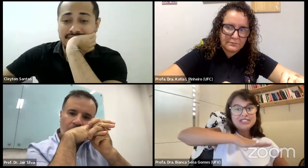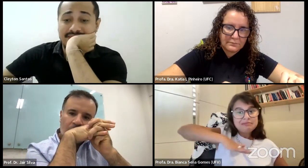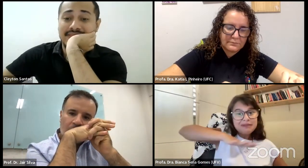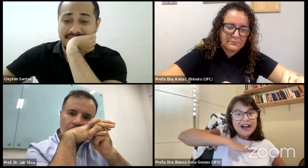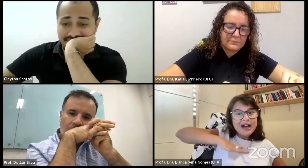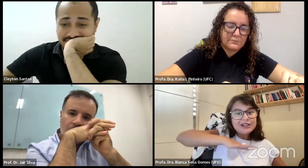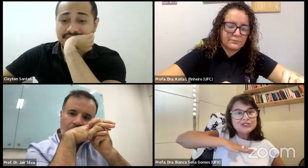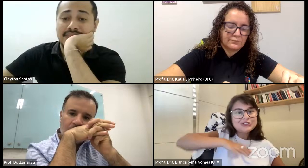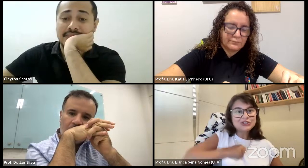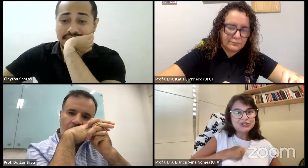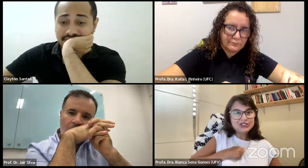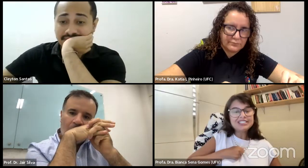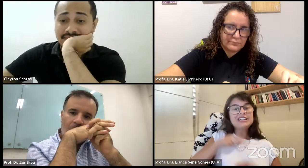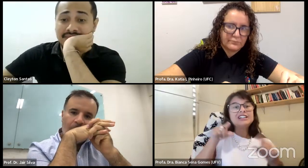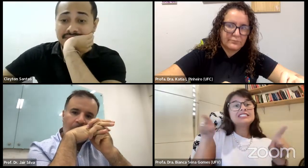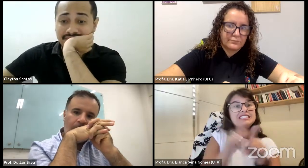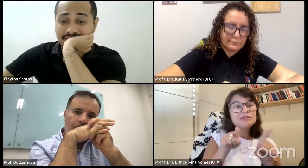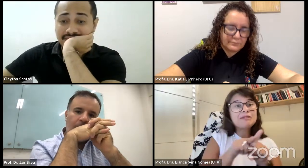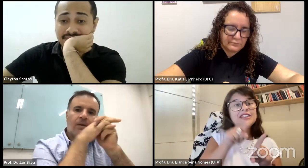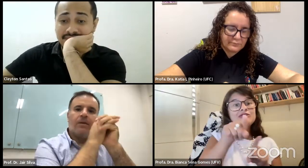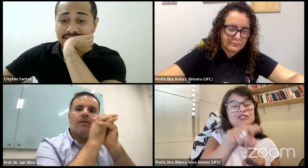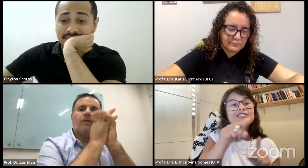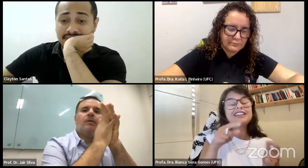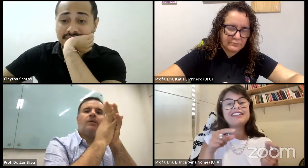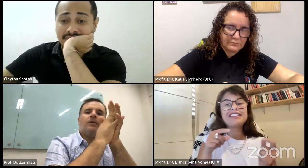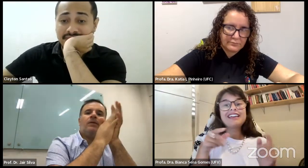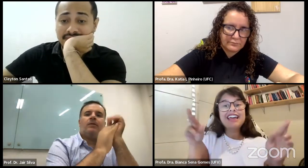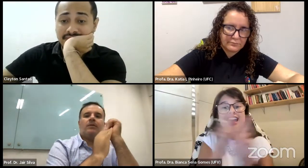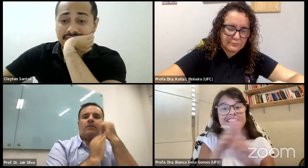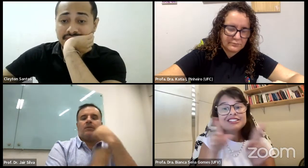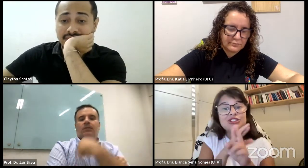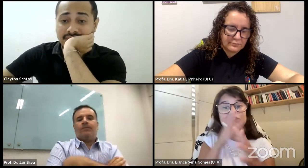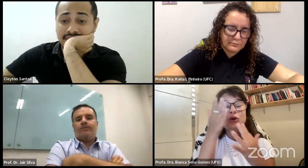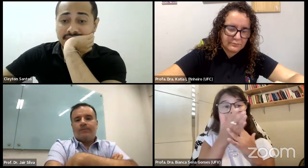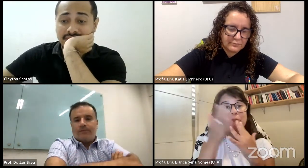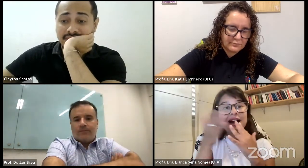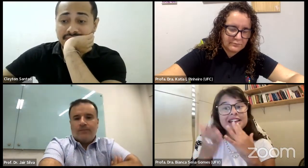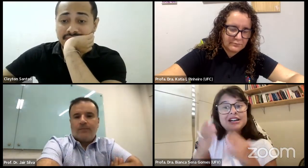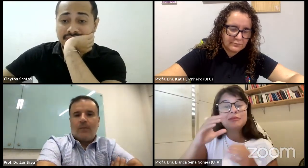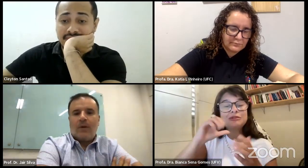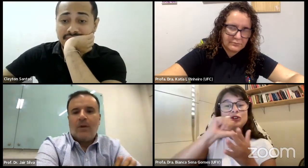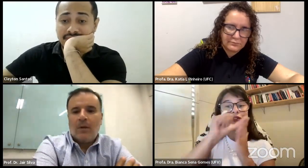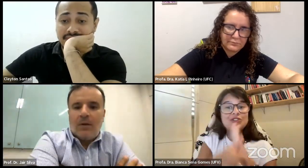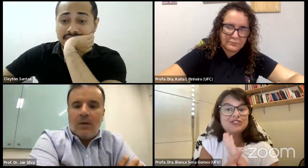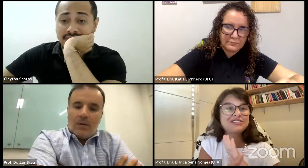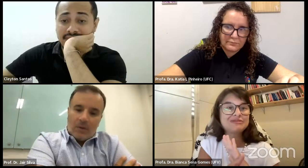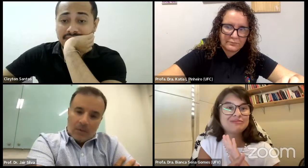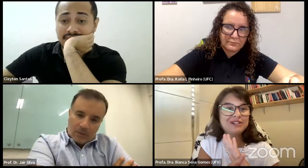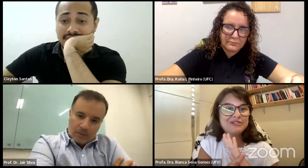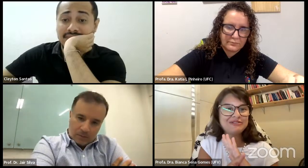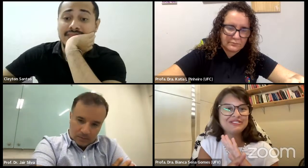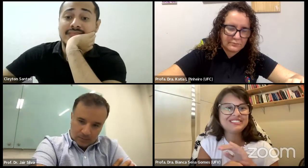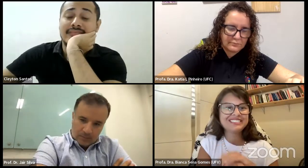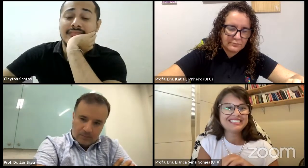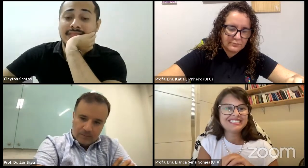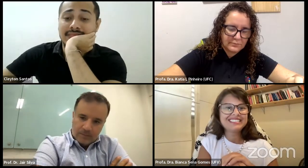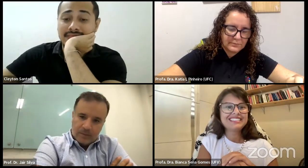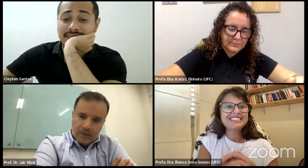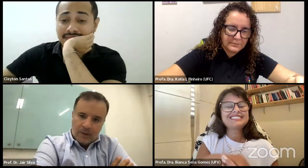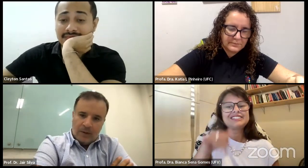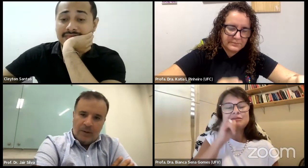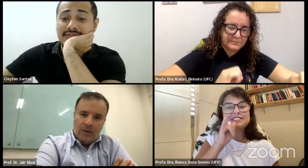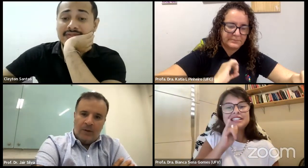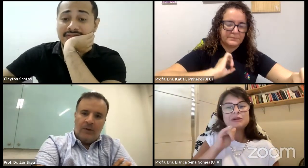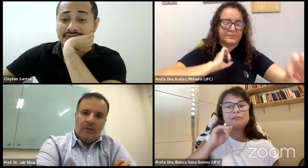Por exemplo, parâmetros de localização, parâmetro espacial, expressão. Então, você pode estar relacionando isso